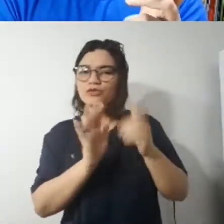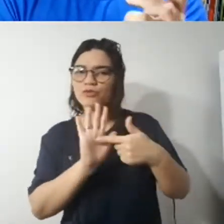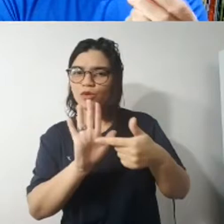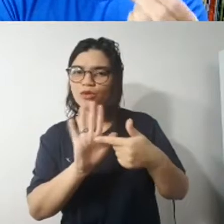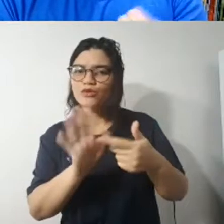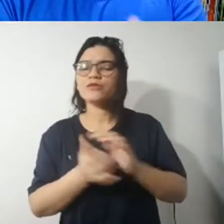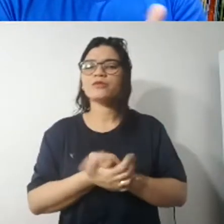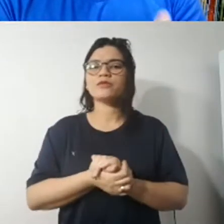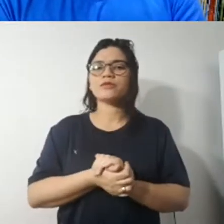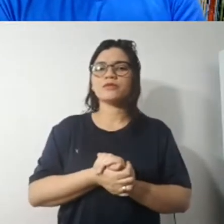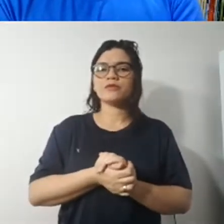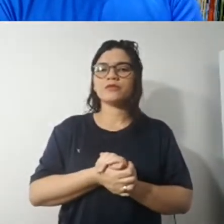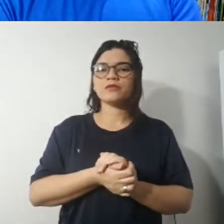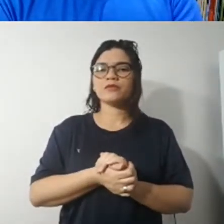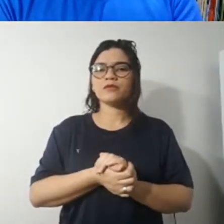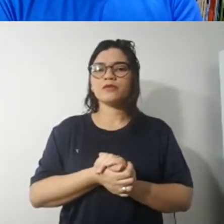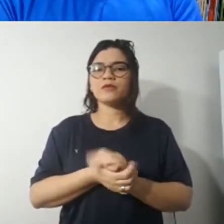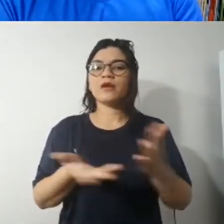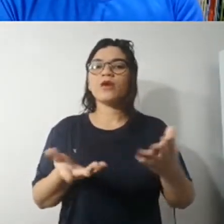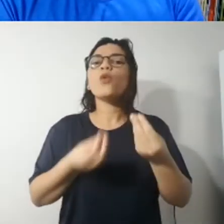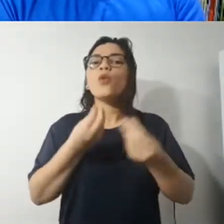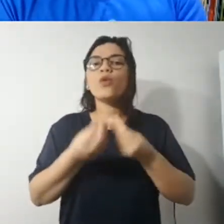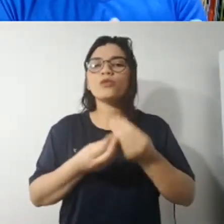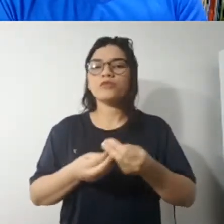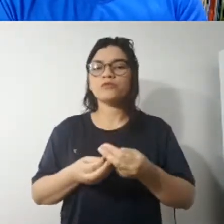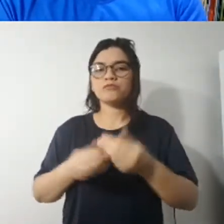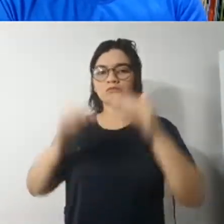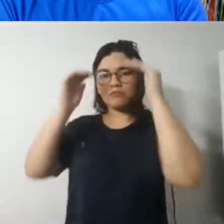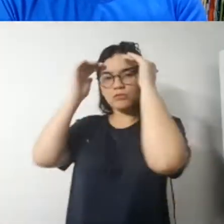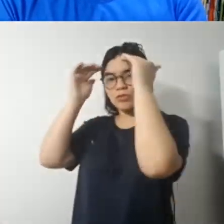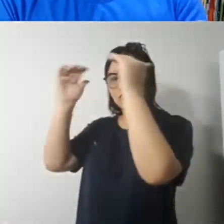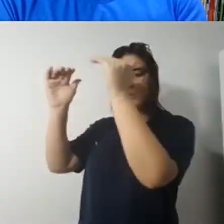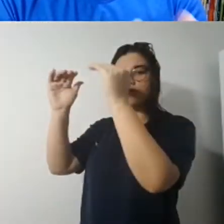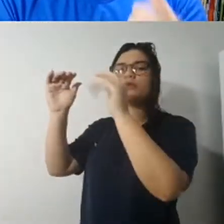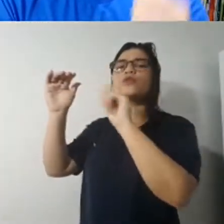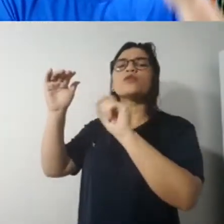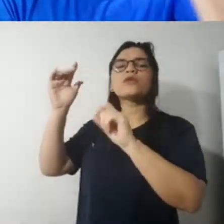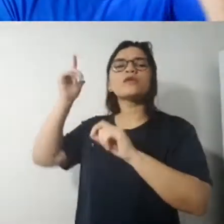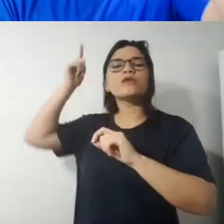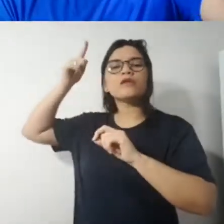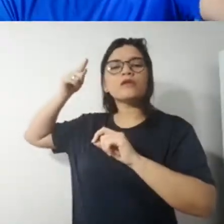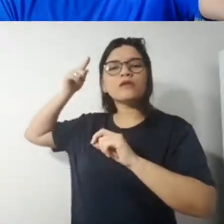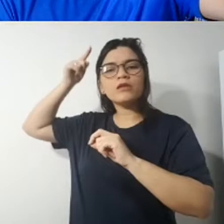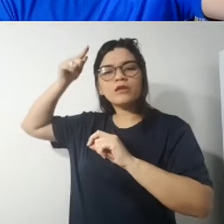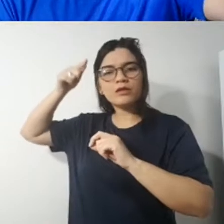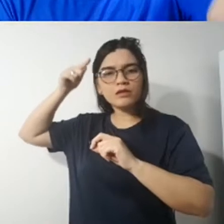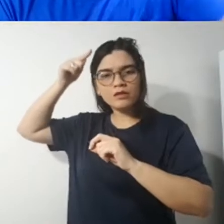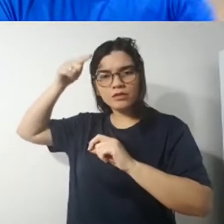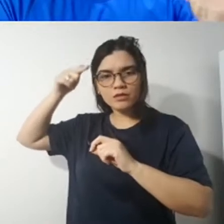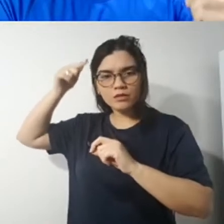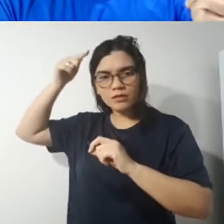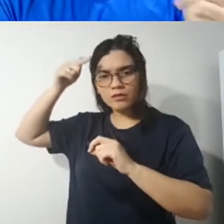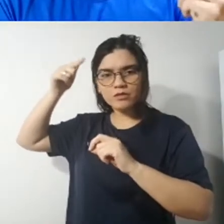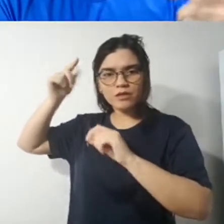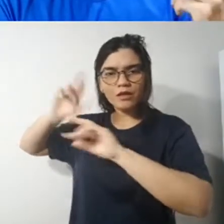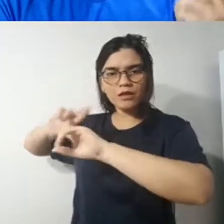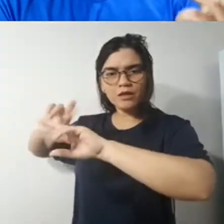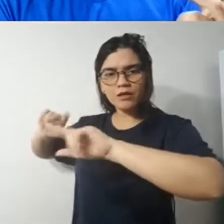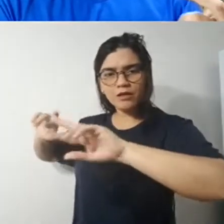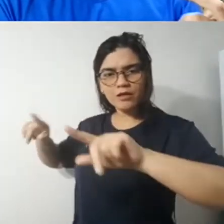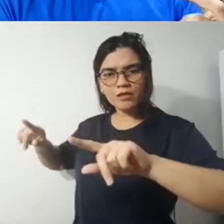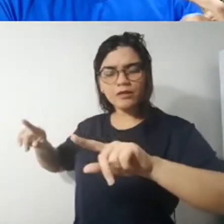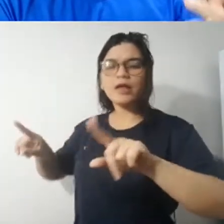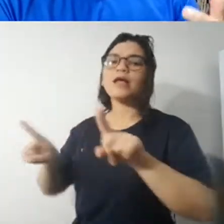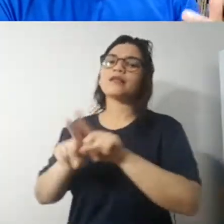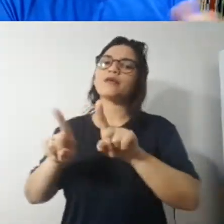estar sujeito às autoridades. Depois, ele nos apresenta no serviço, sendo servos